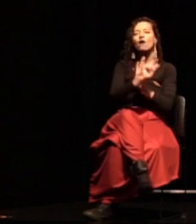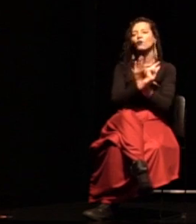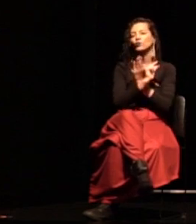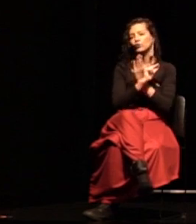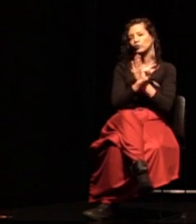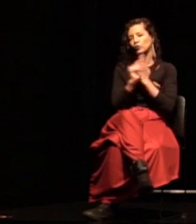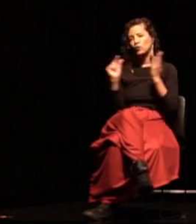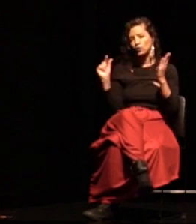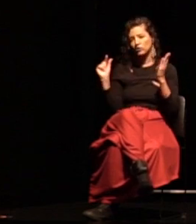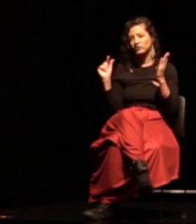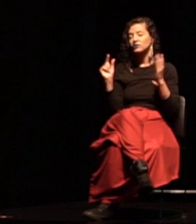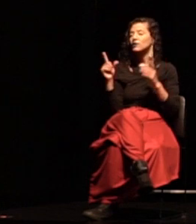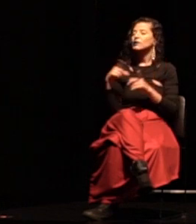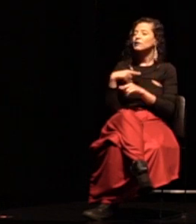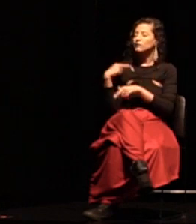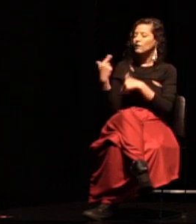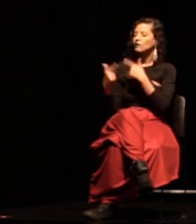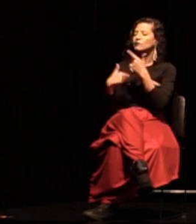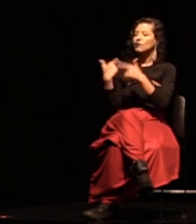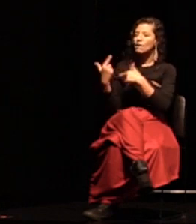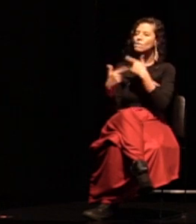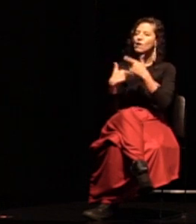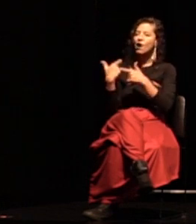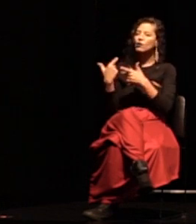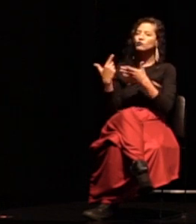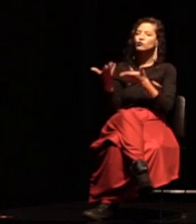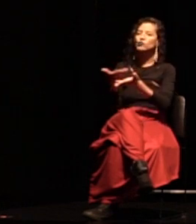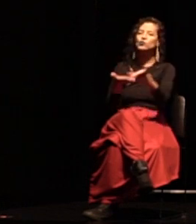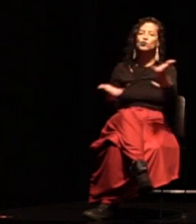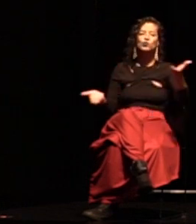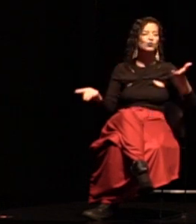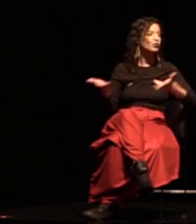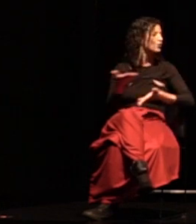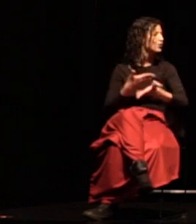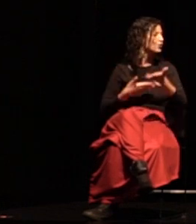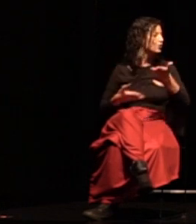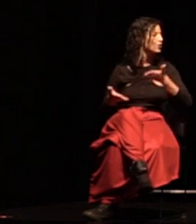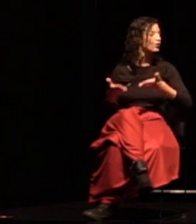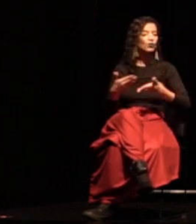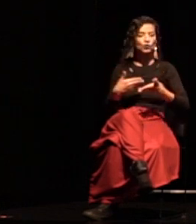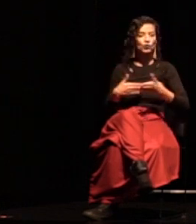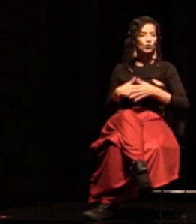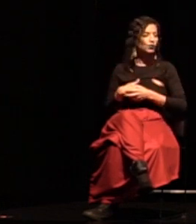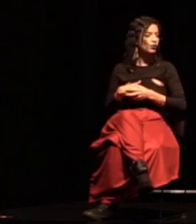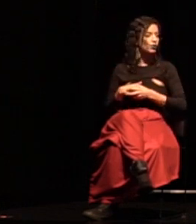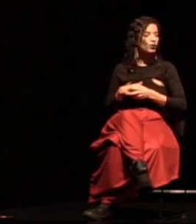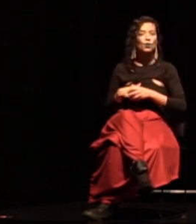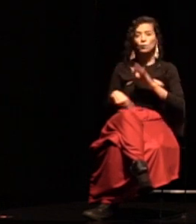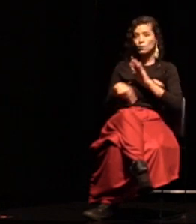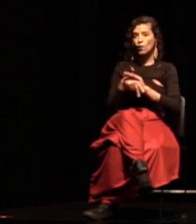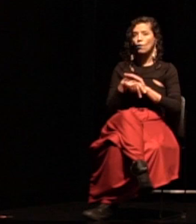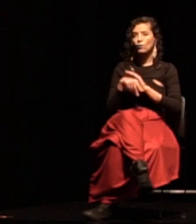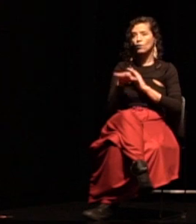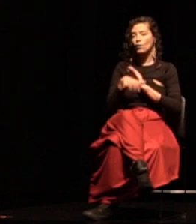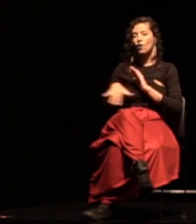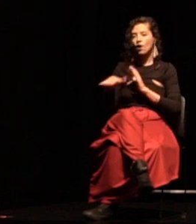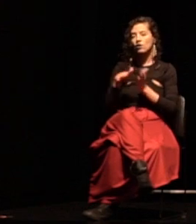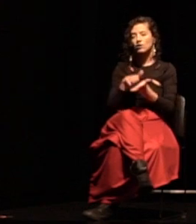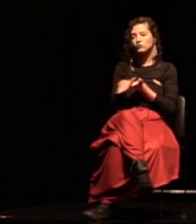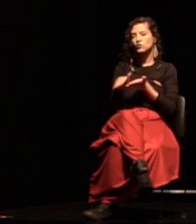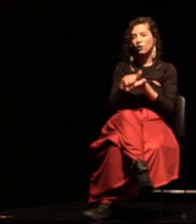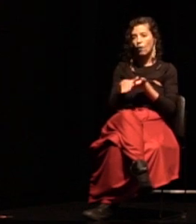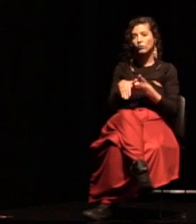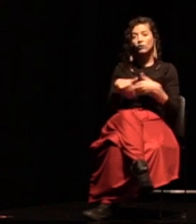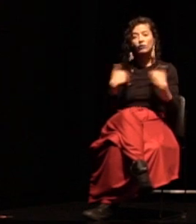com trabalhos nossos, compartilhando, construindo o ponto de vista editorial. Então,